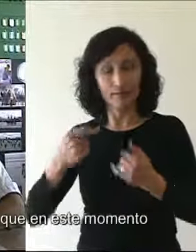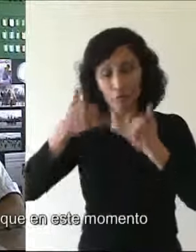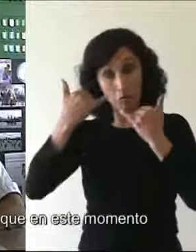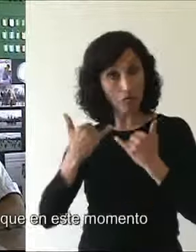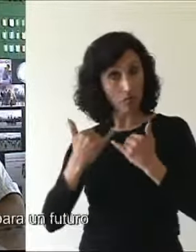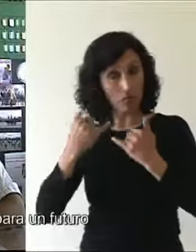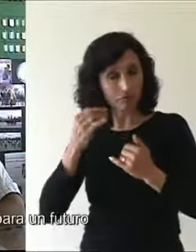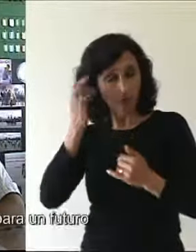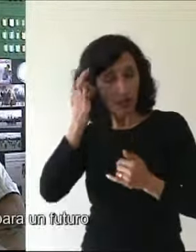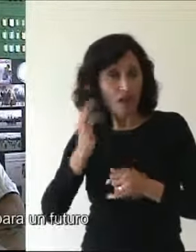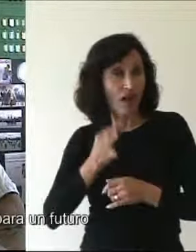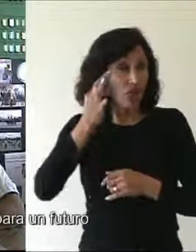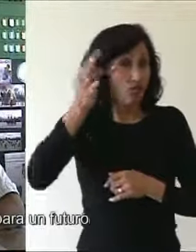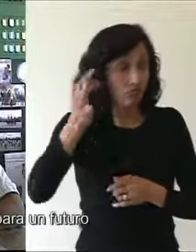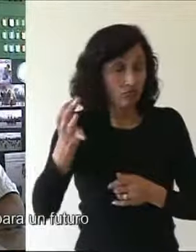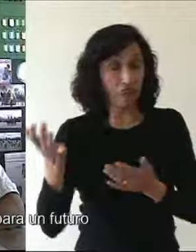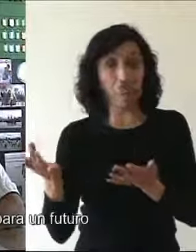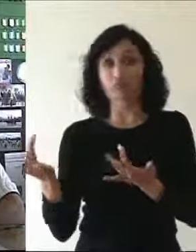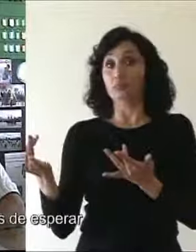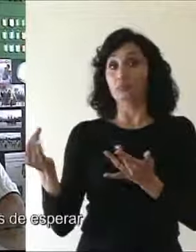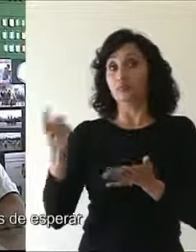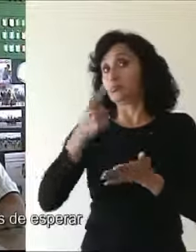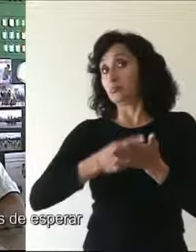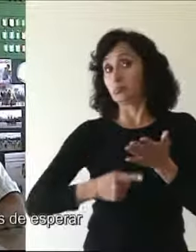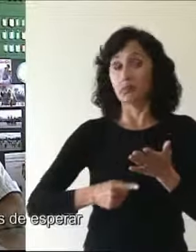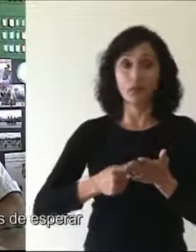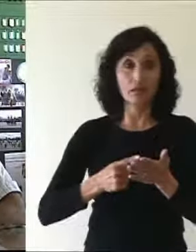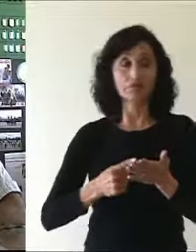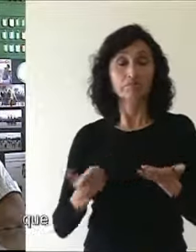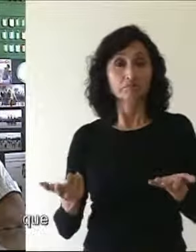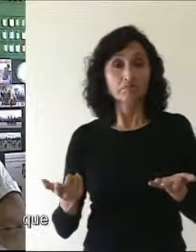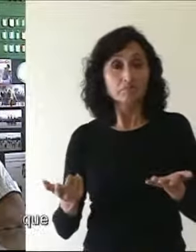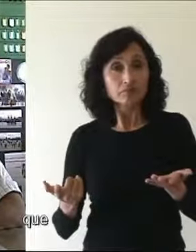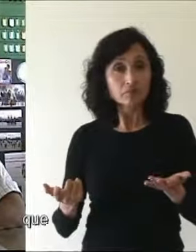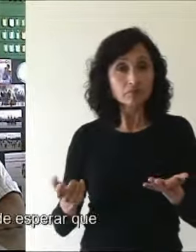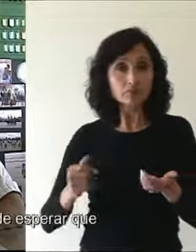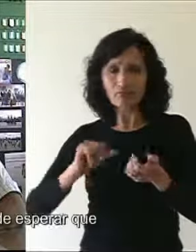manera que en este momento, y para un futuro, es de esperar